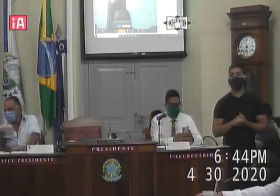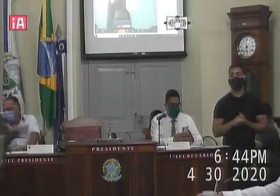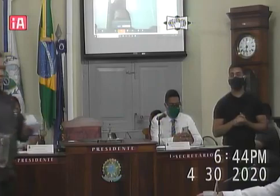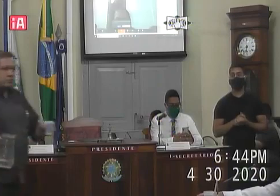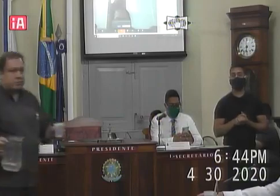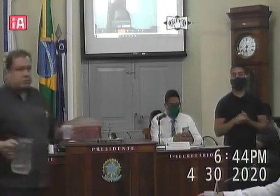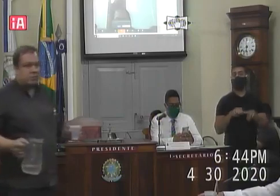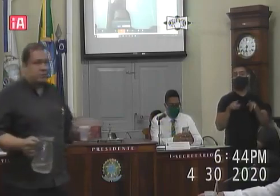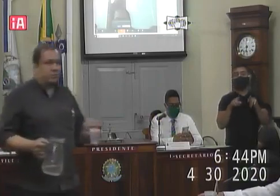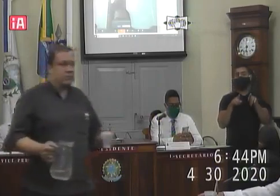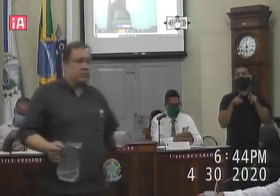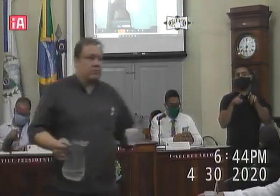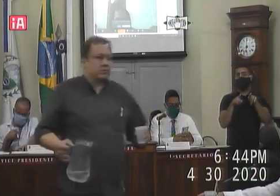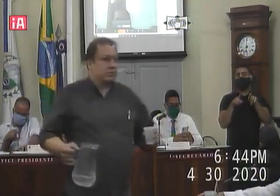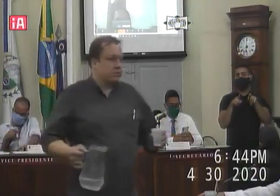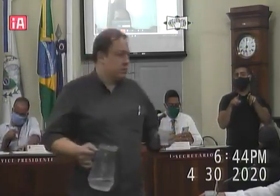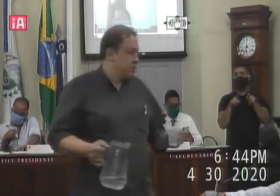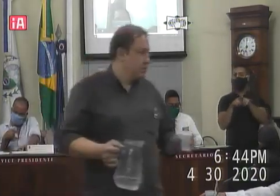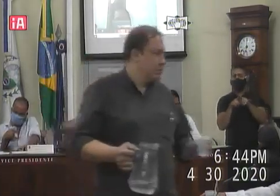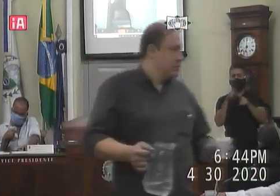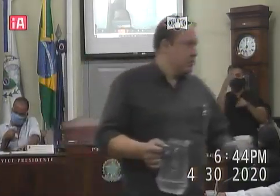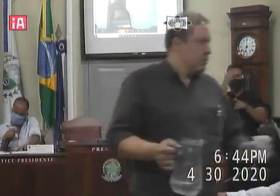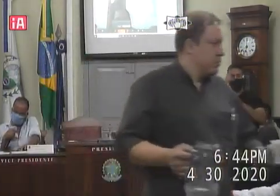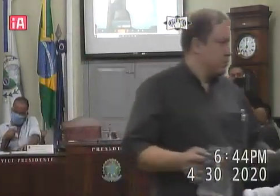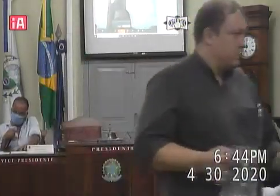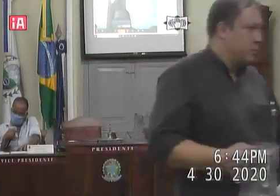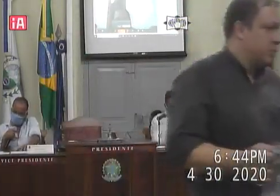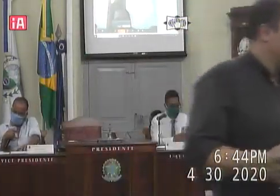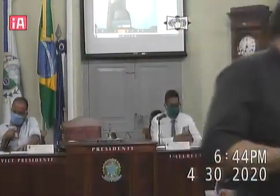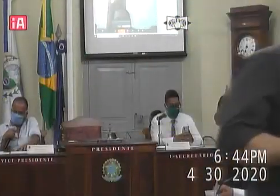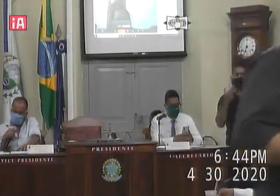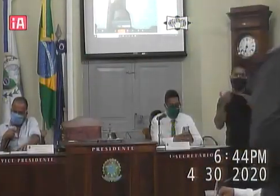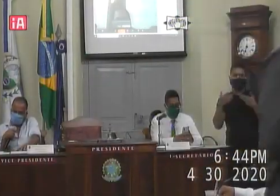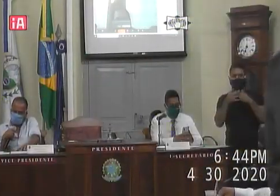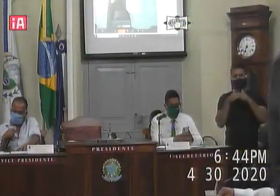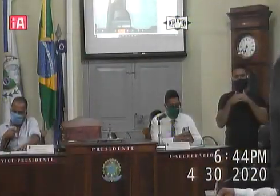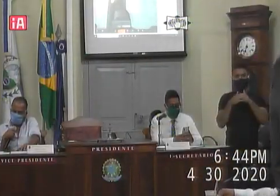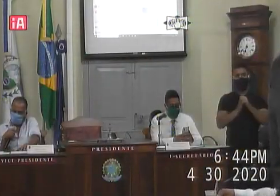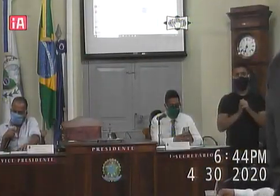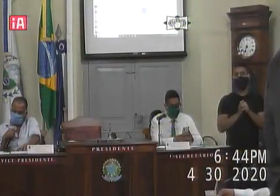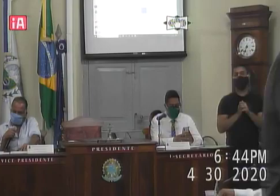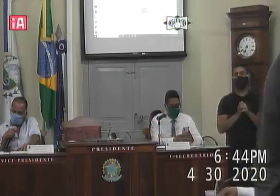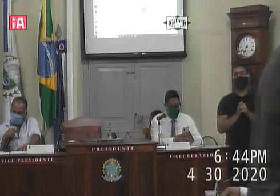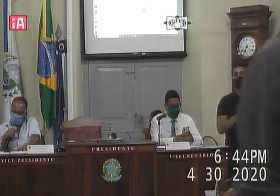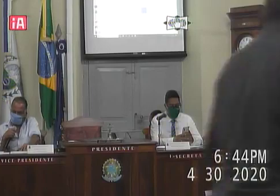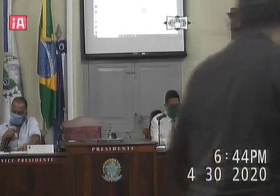e funcionários com doença crônica irão